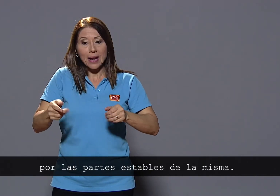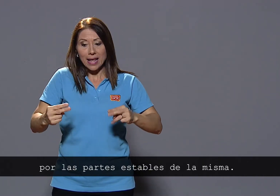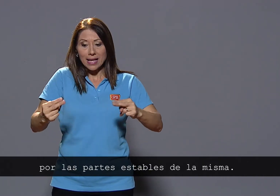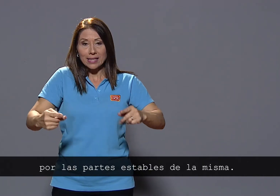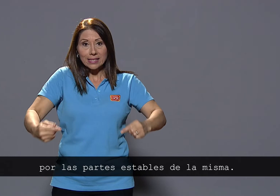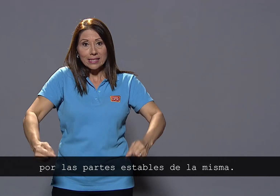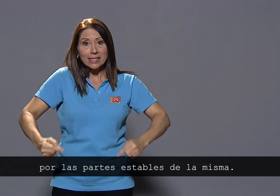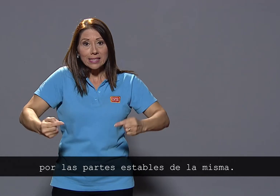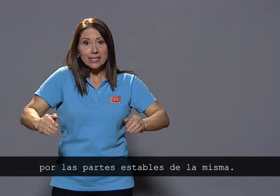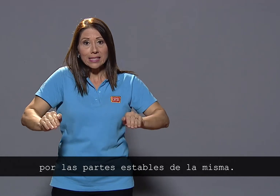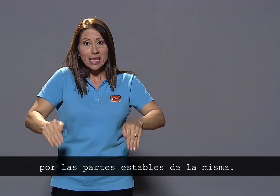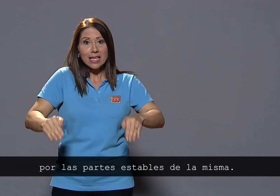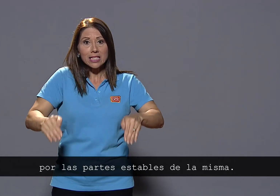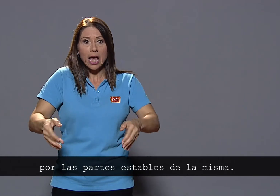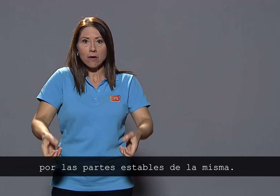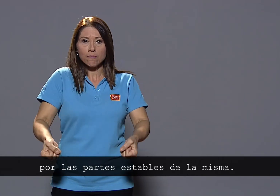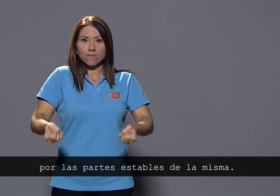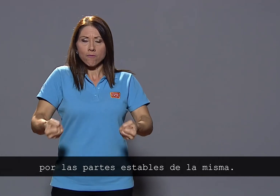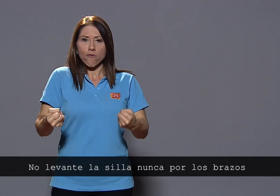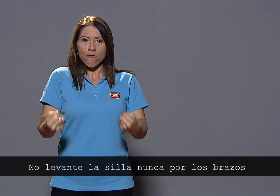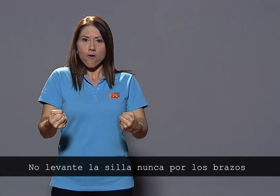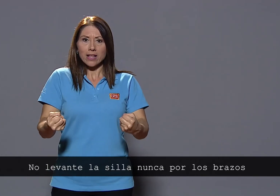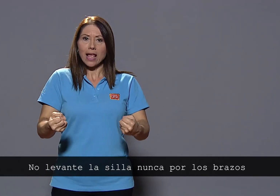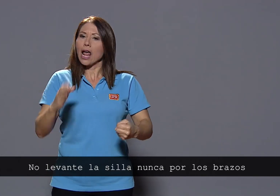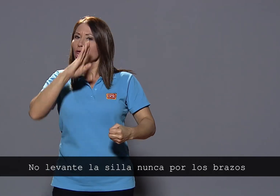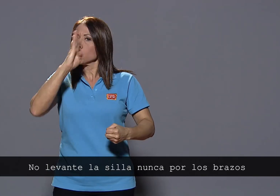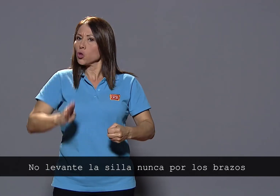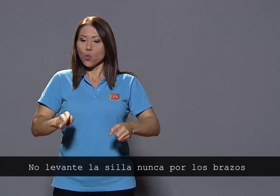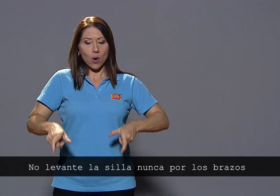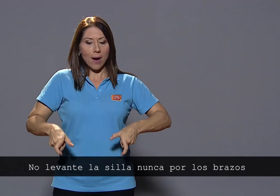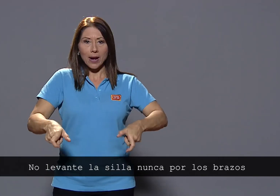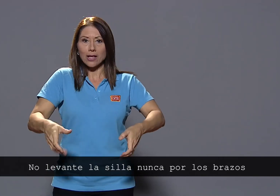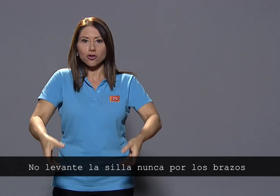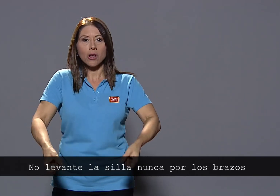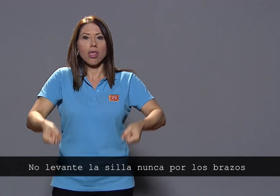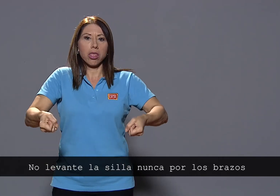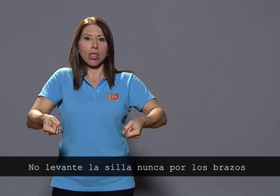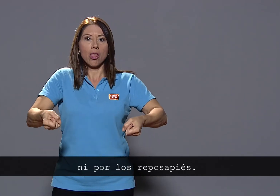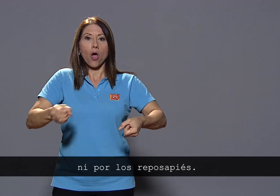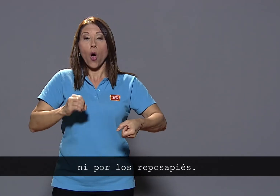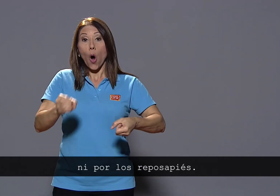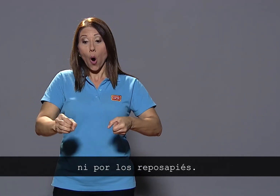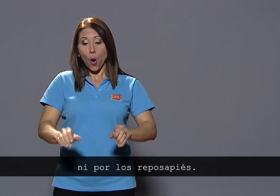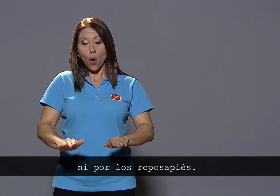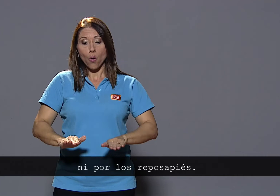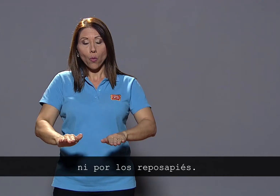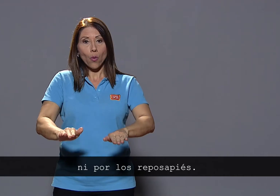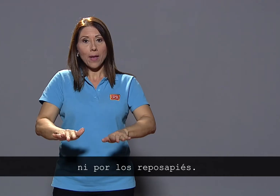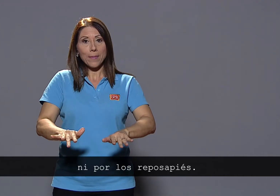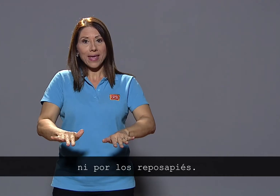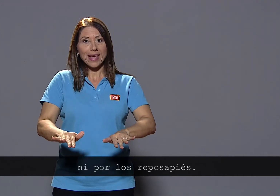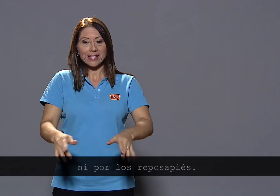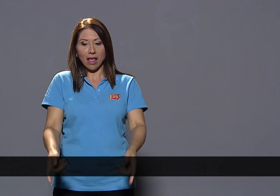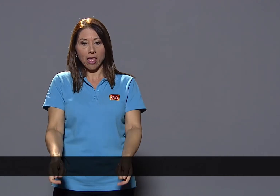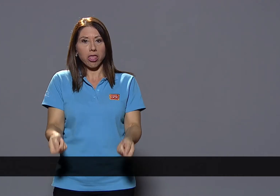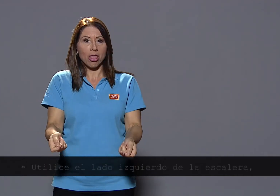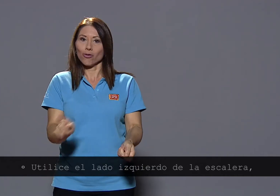la silla por las partes estables de la misma. No levante la silla nunca por los brazos ni por los